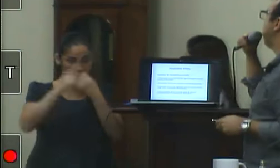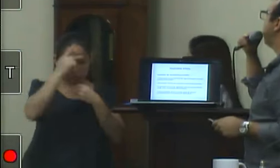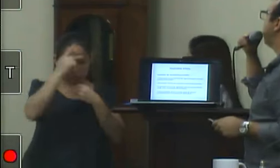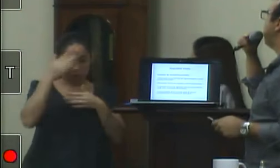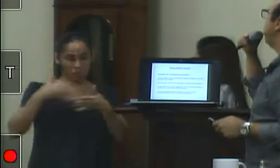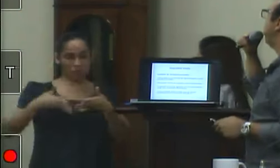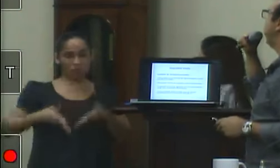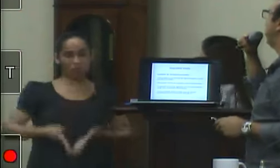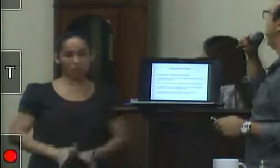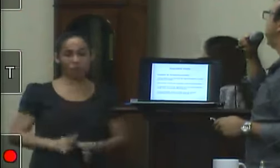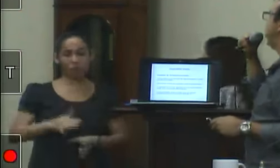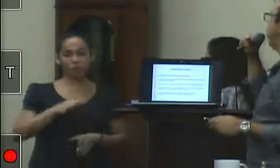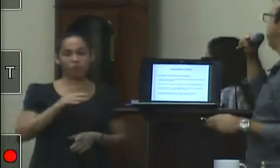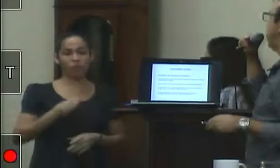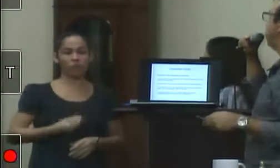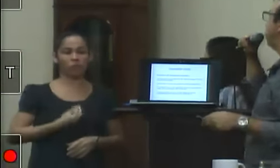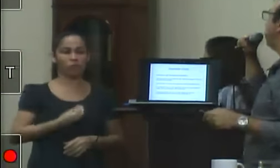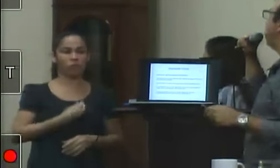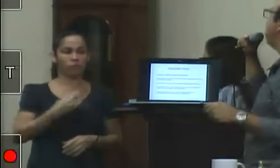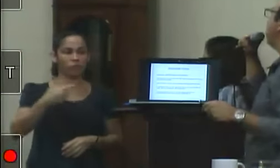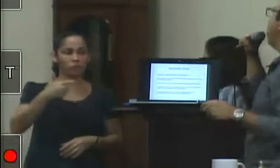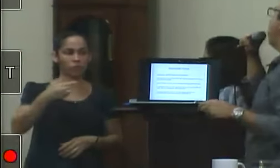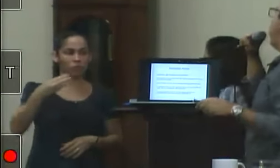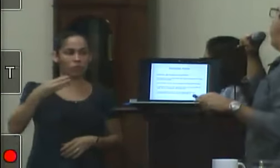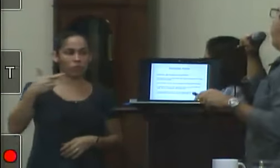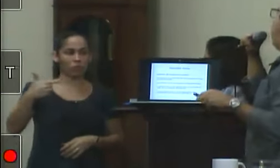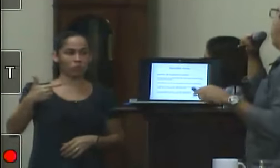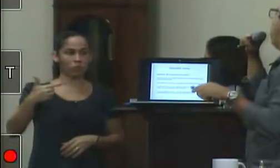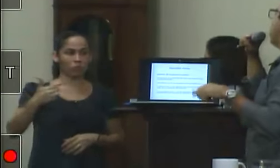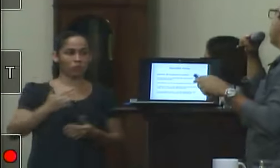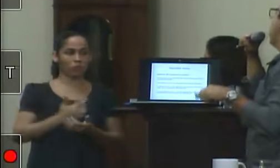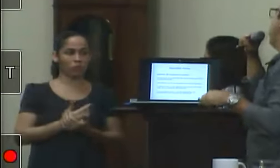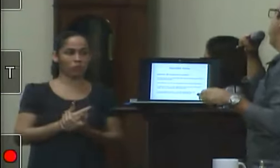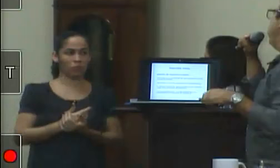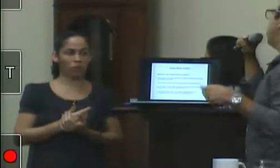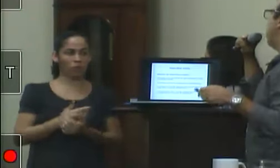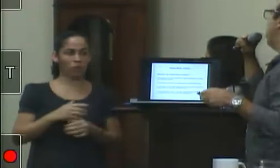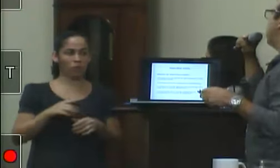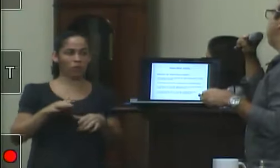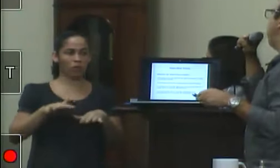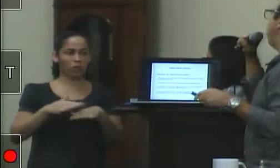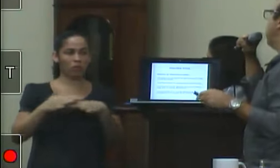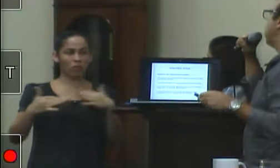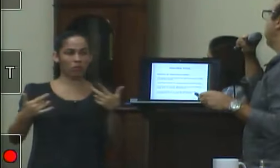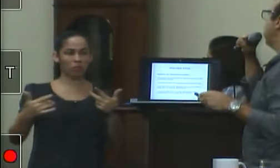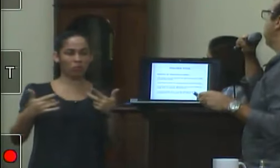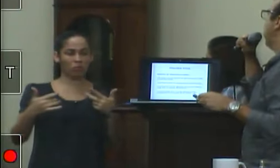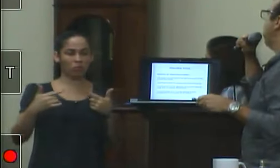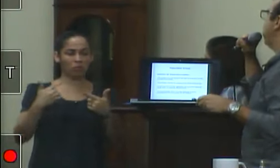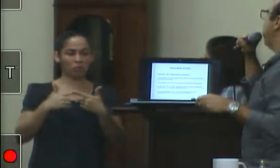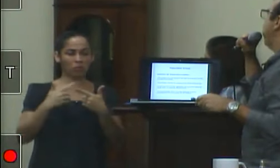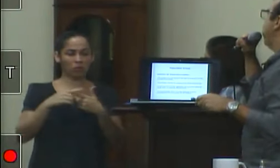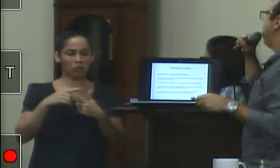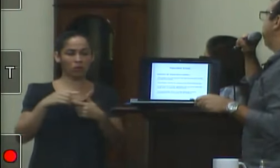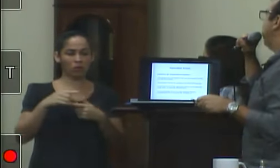nós tivemos 282 registrados no período, alguns indicadores importantes